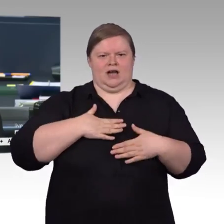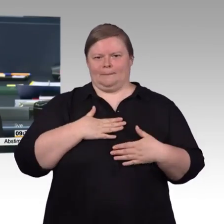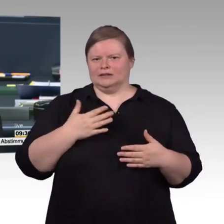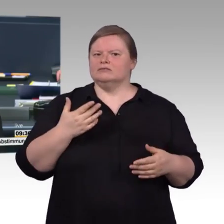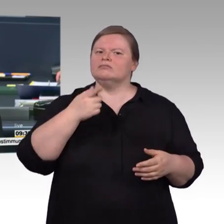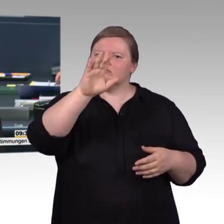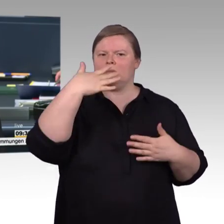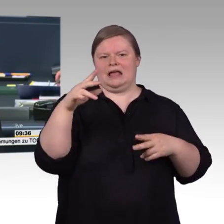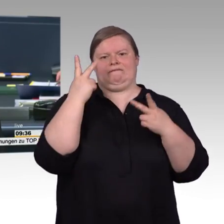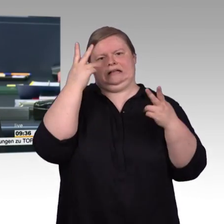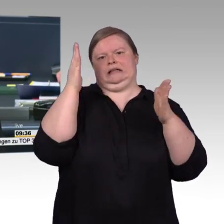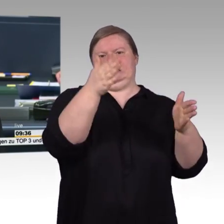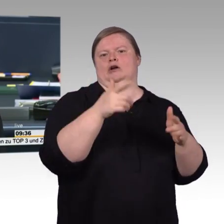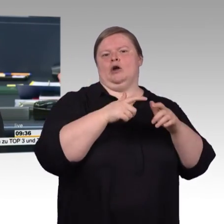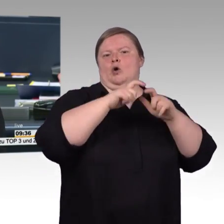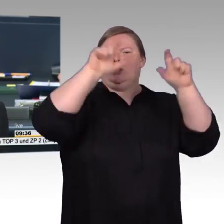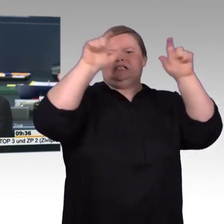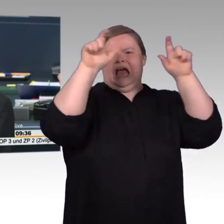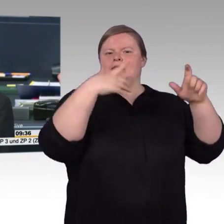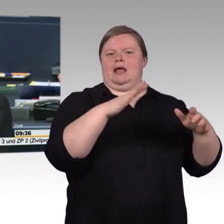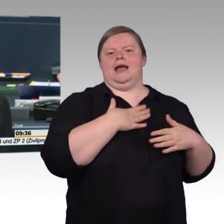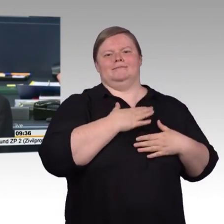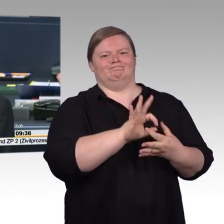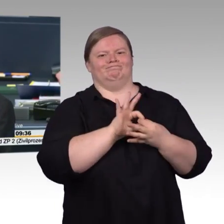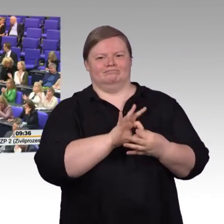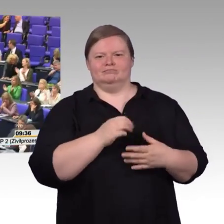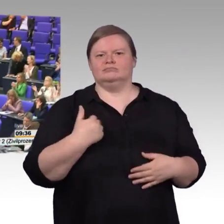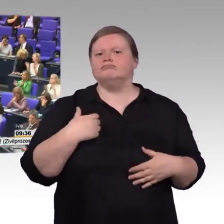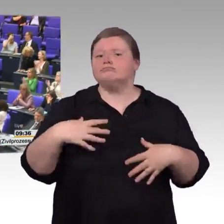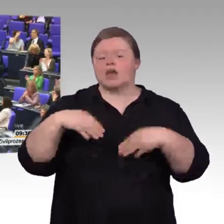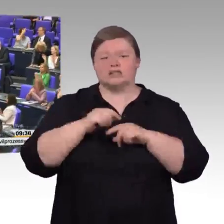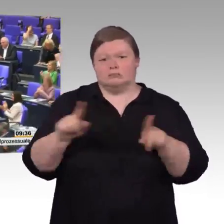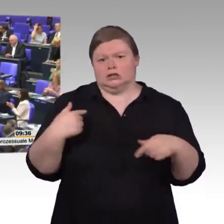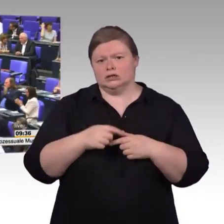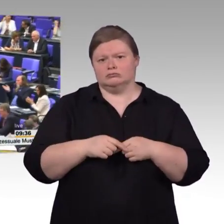Jetzt hat das Wort die Kollegin Renate Künast, das Bündnis 90 Die Grünen.